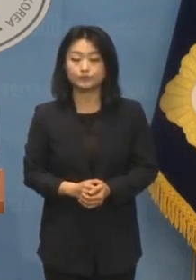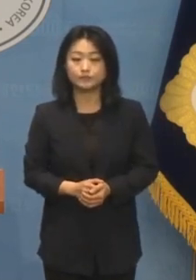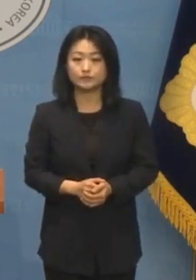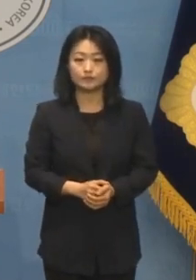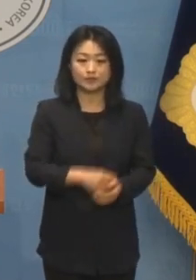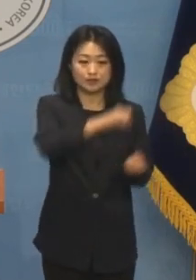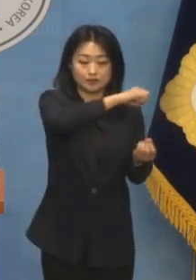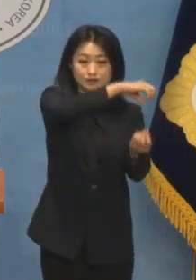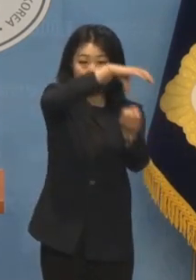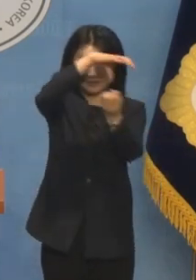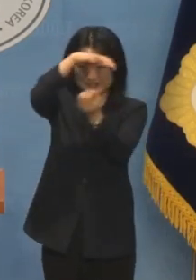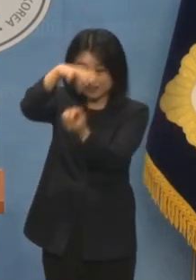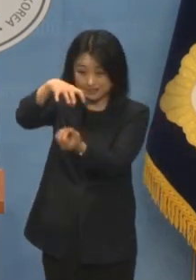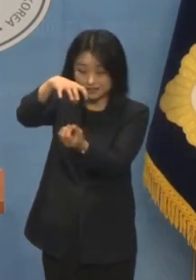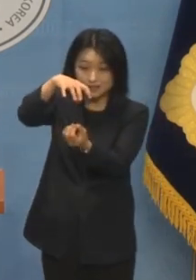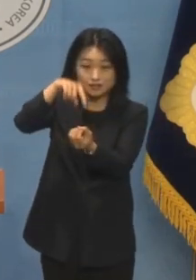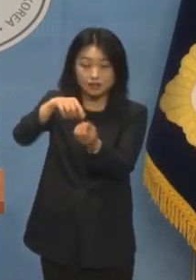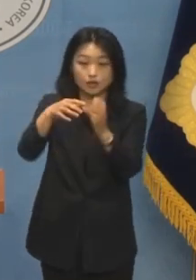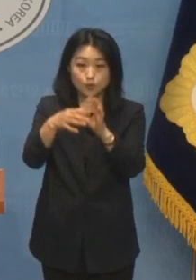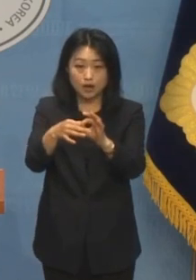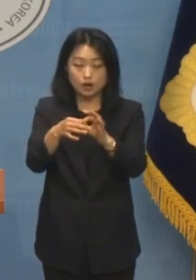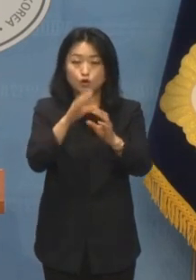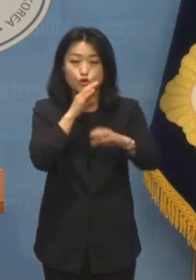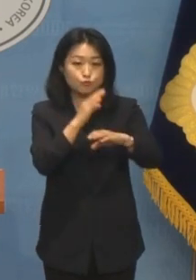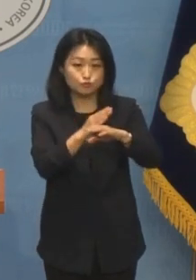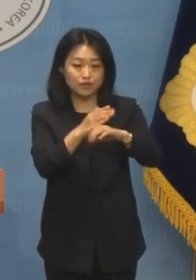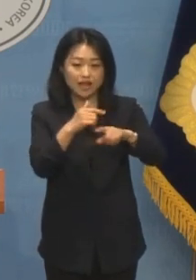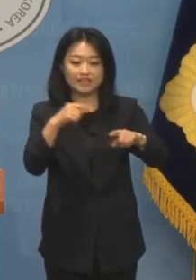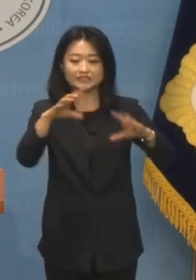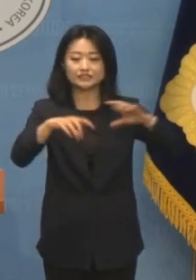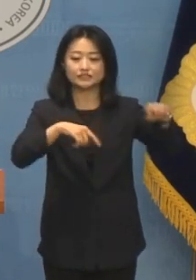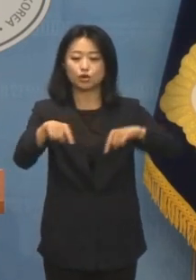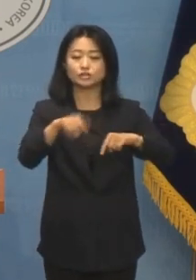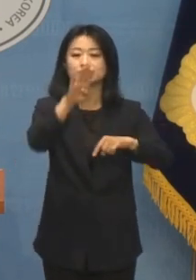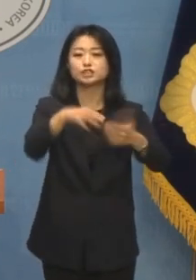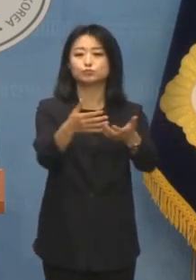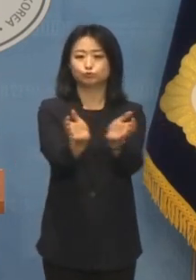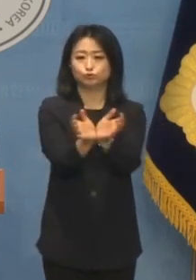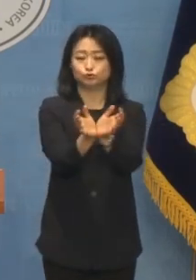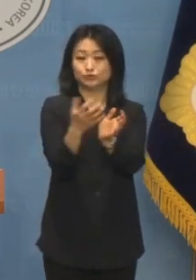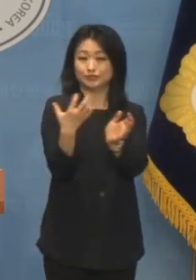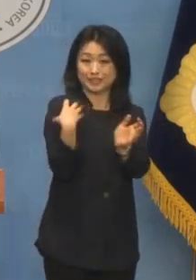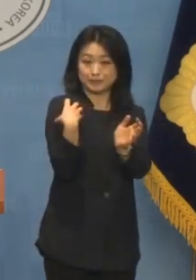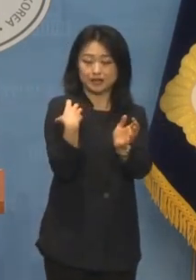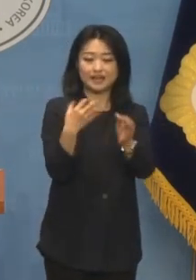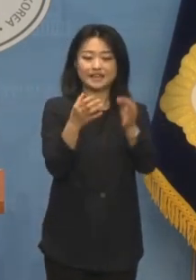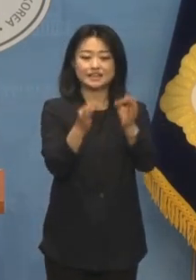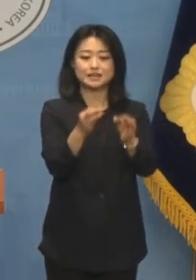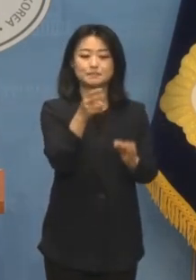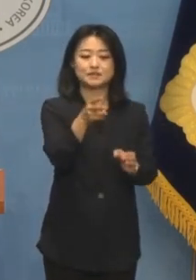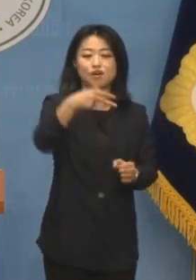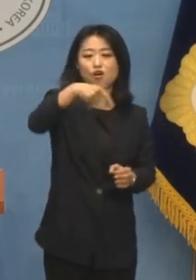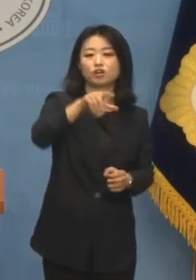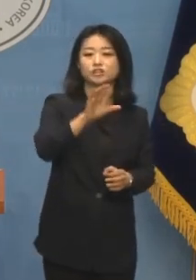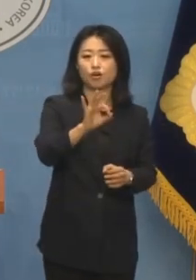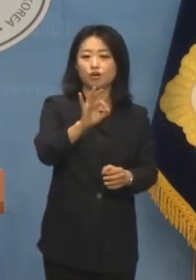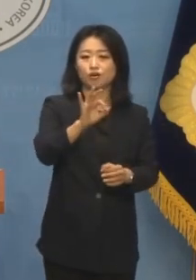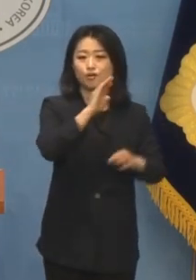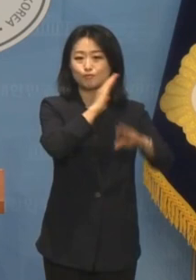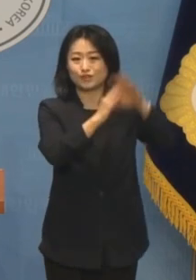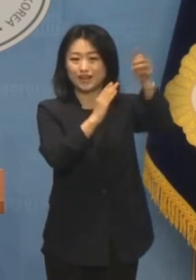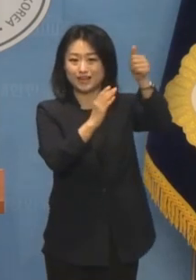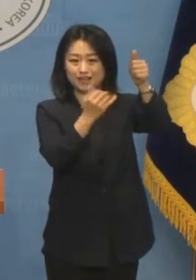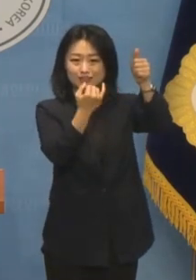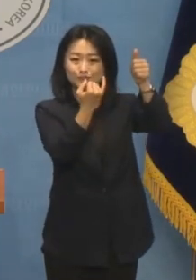오물풍선 도발의 주체는 조선인민군 총정치국 내 적공부로 총지휘자는 김여정 노동당 부부장으로 추정됩니다.